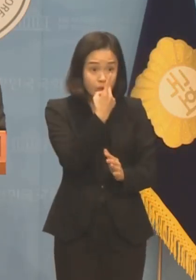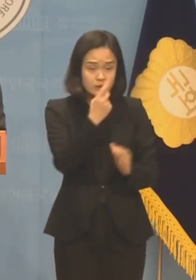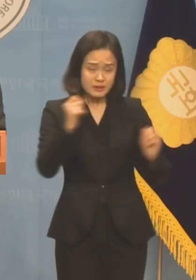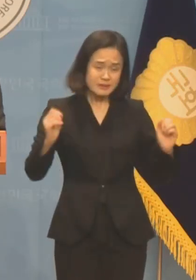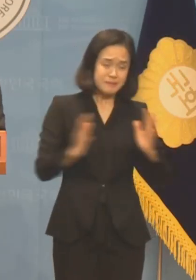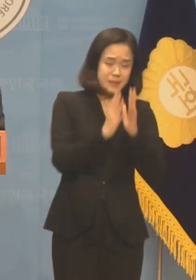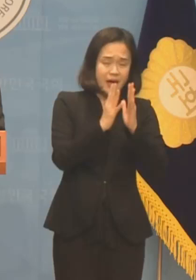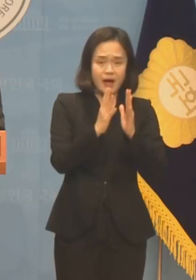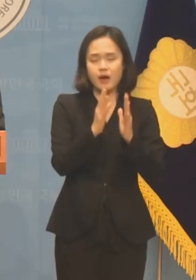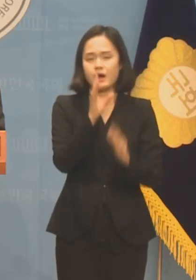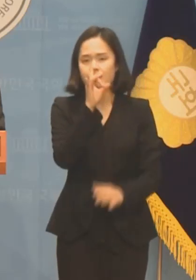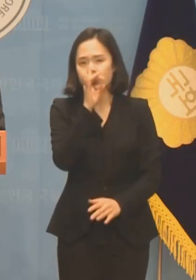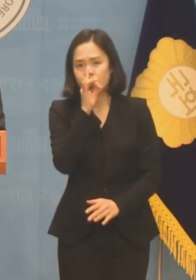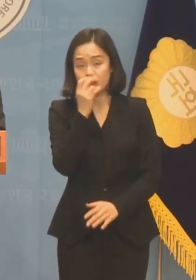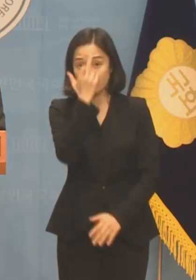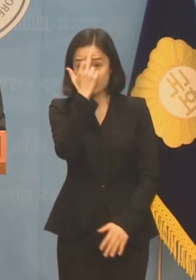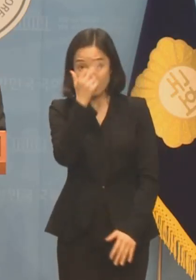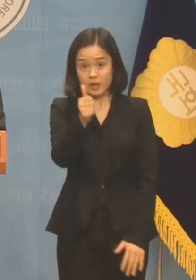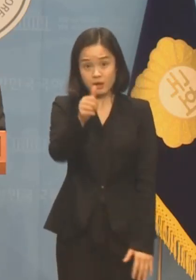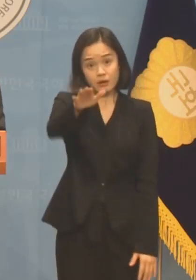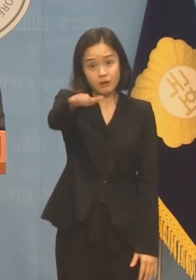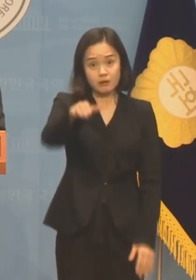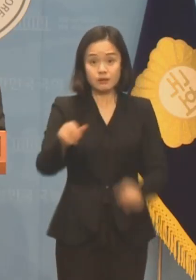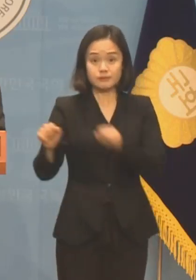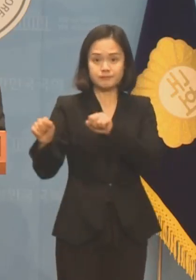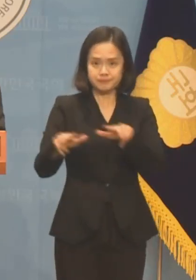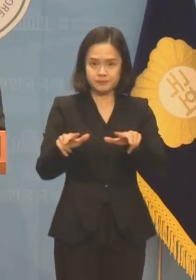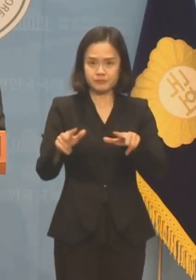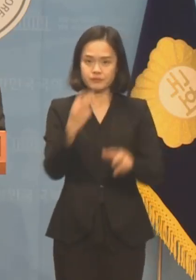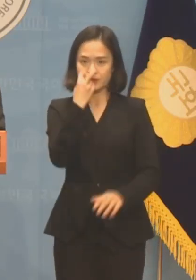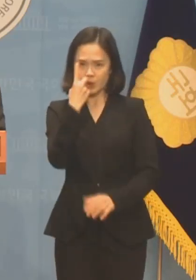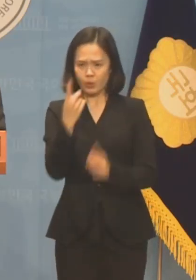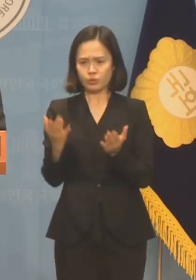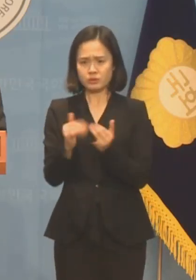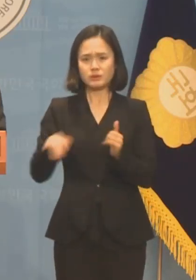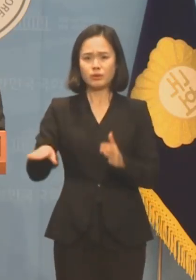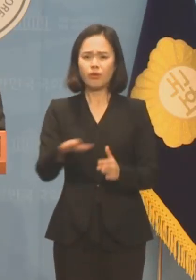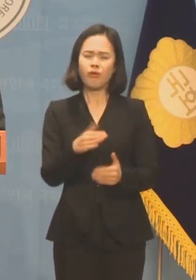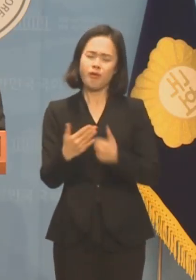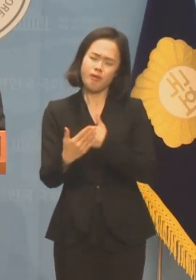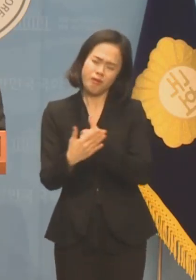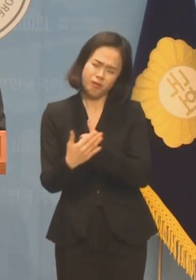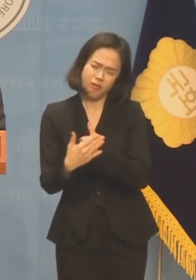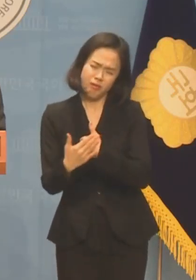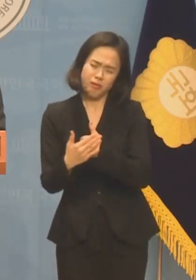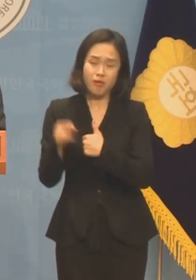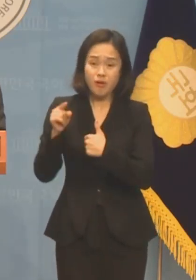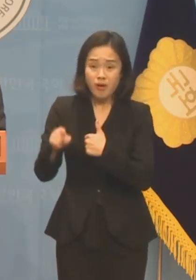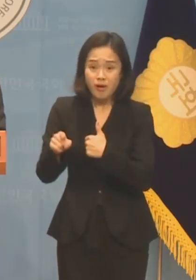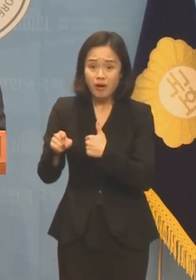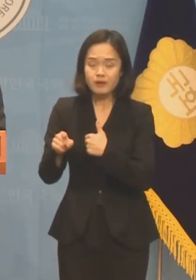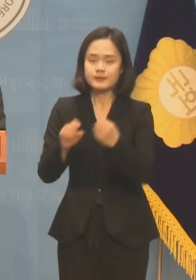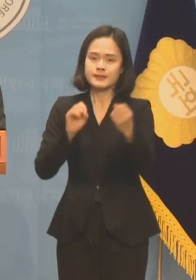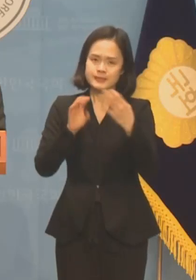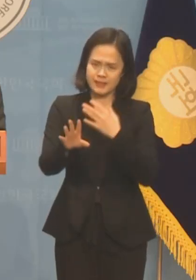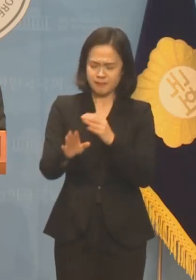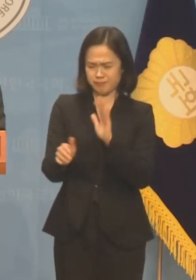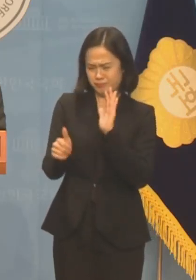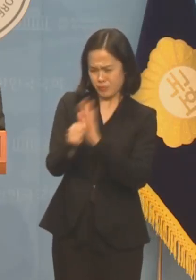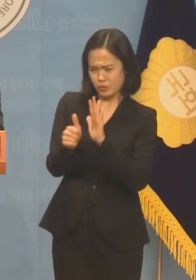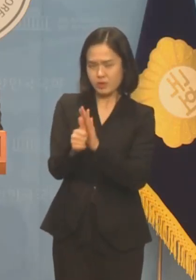대행, 지금 즉시 우리 경호처 직원들의 절박한 구조 신호에 응답해야